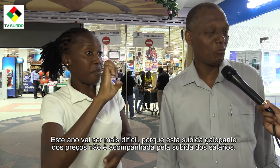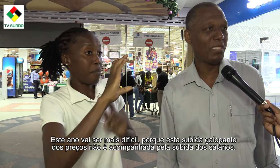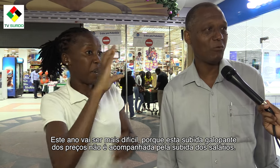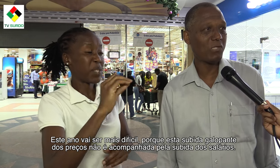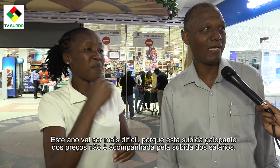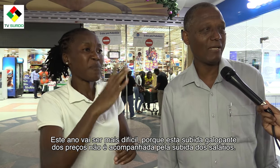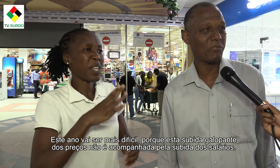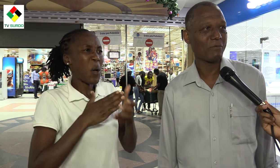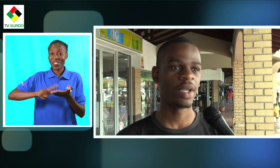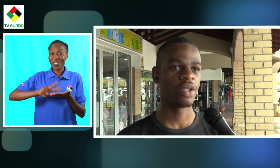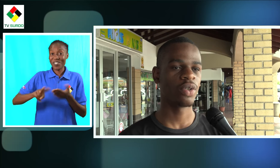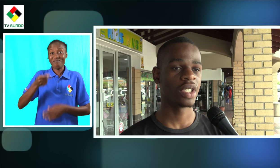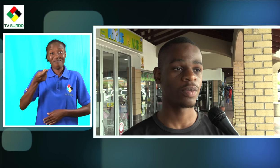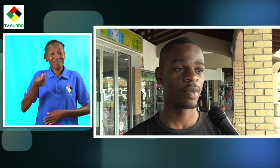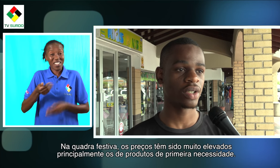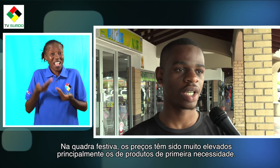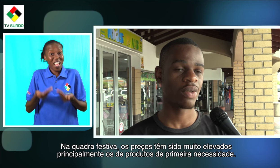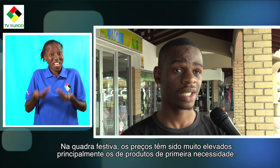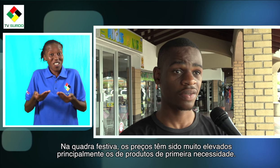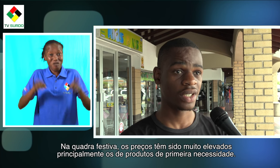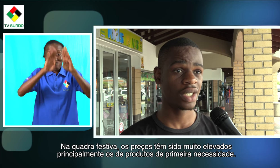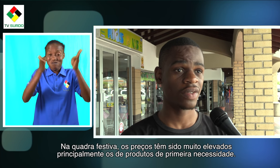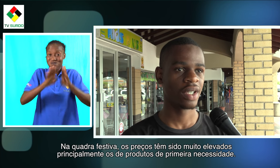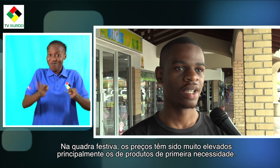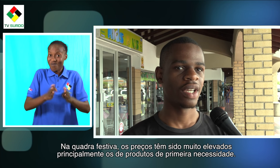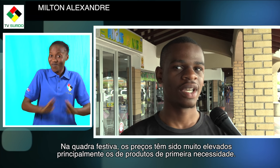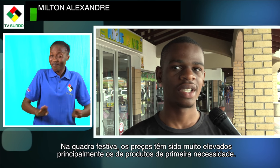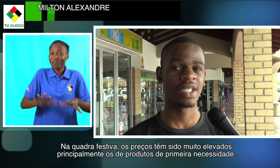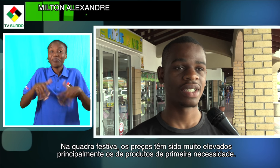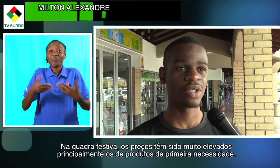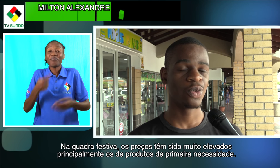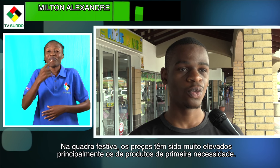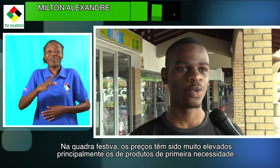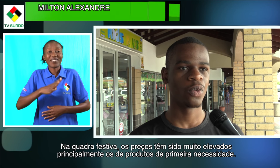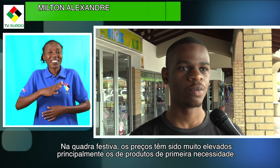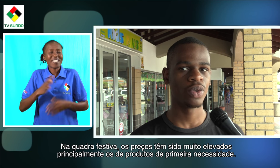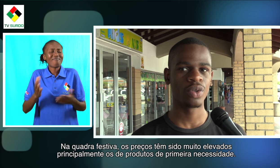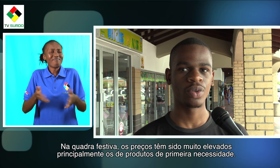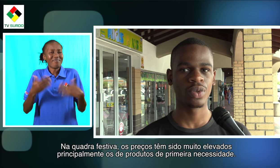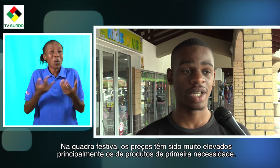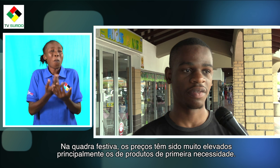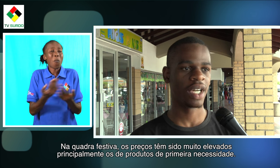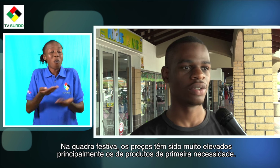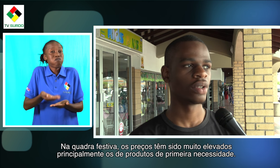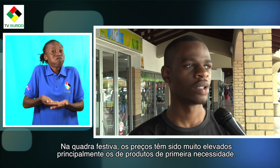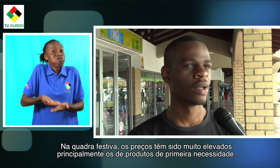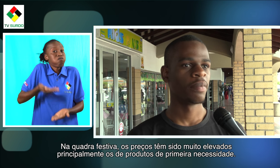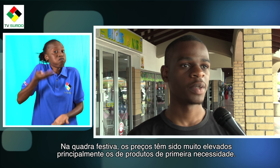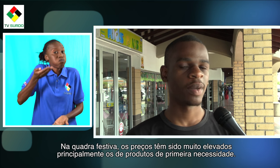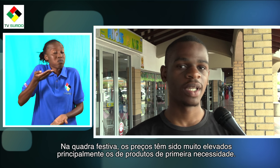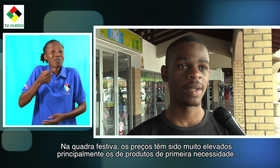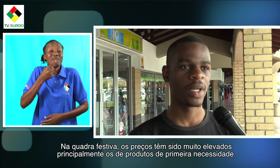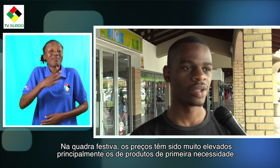subida dos salários. Então, neste momento, a quadra festiva tem sido muito elevada,